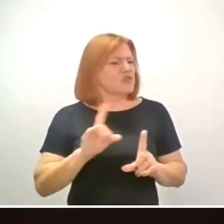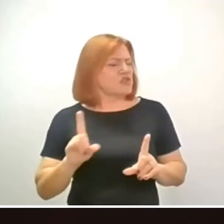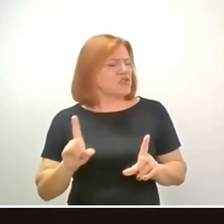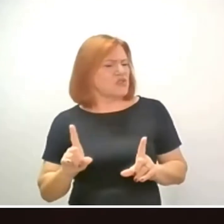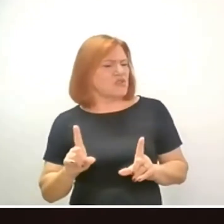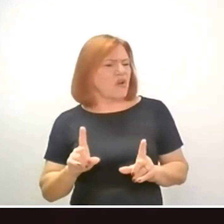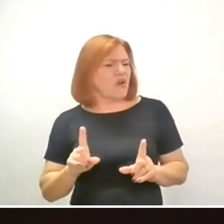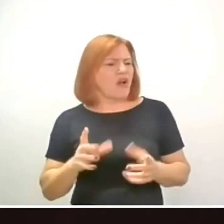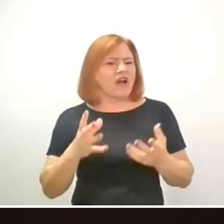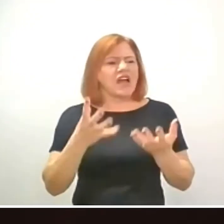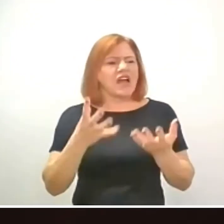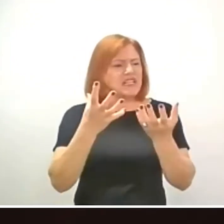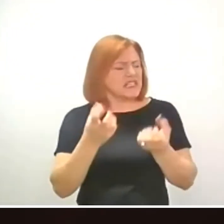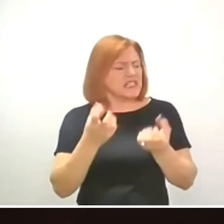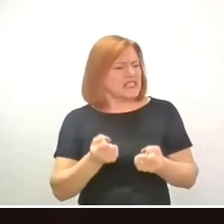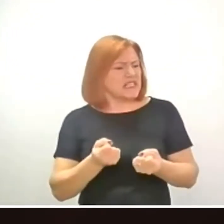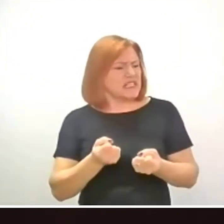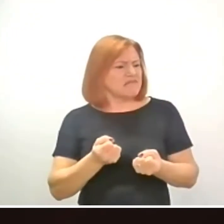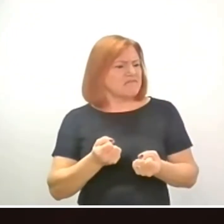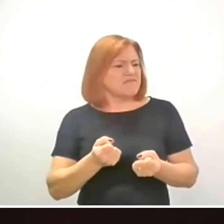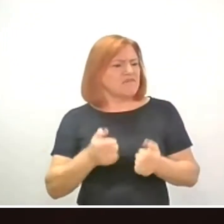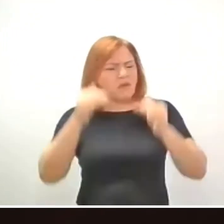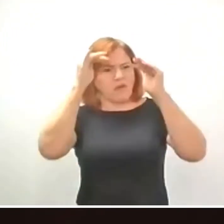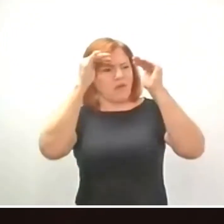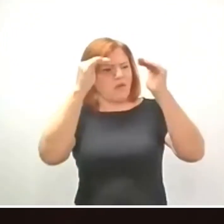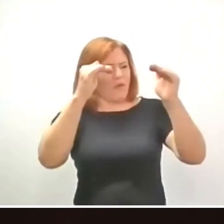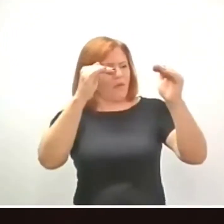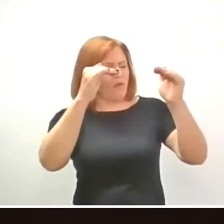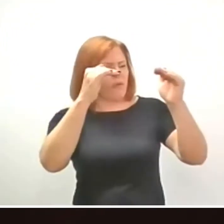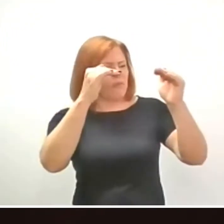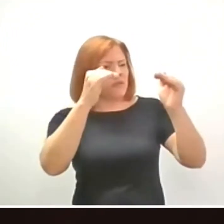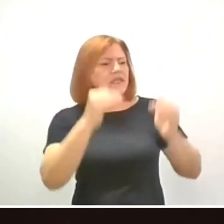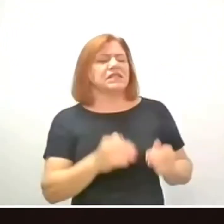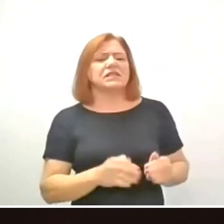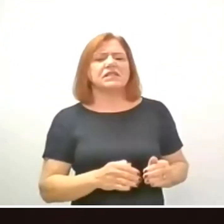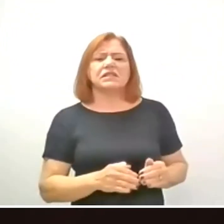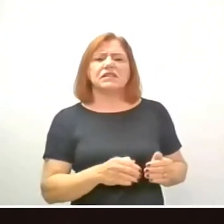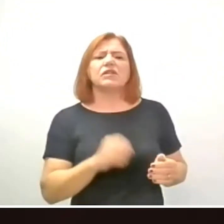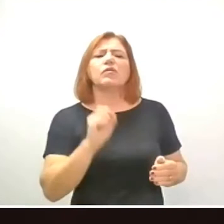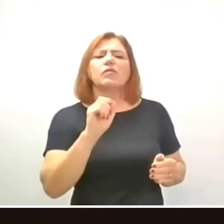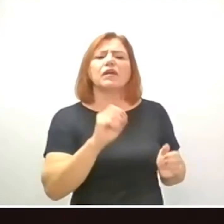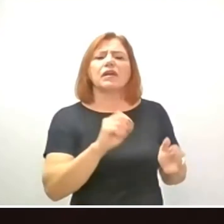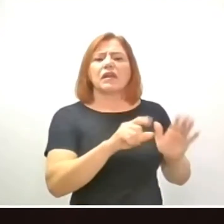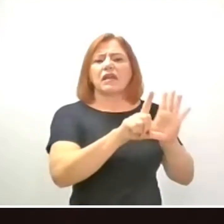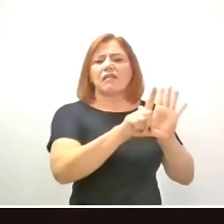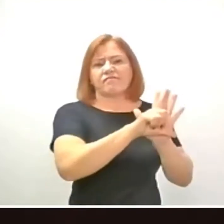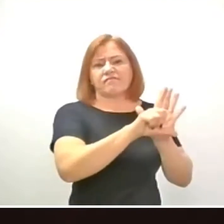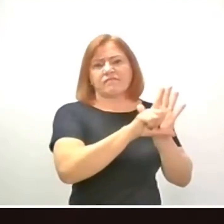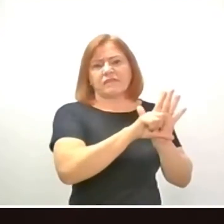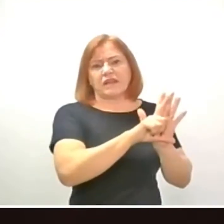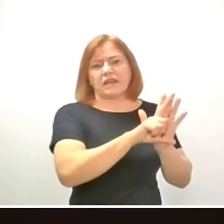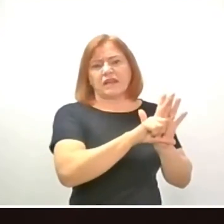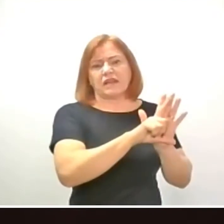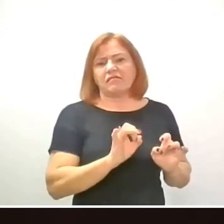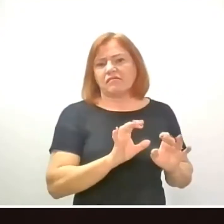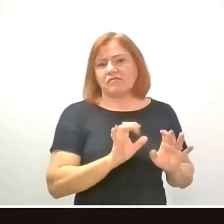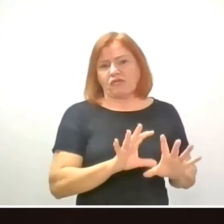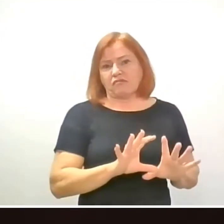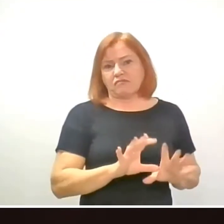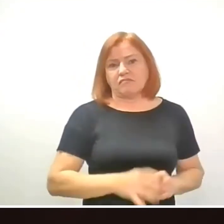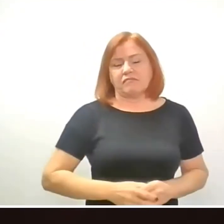E nós sabemos que a palavra de Deus, ela vem pelo Espírito e transmite vida. Não